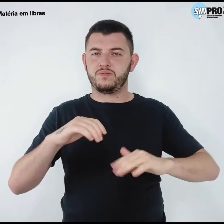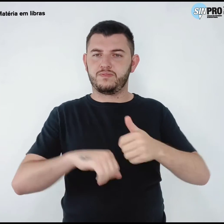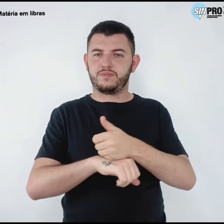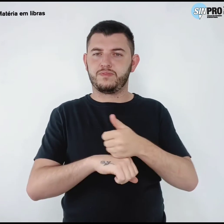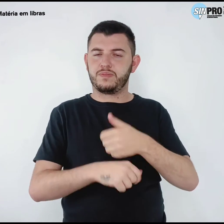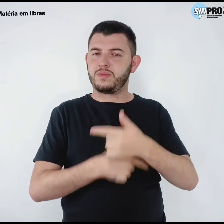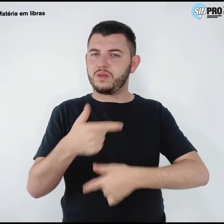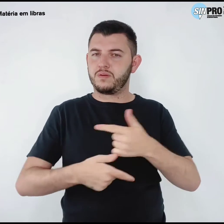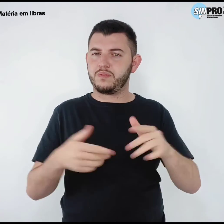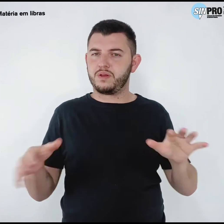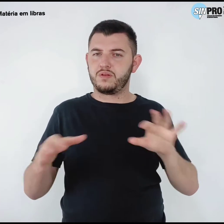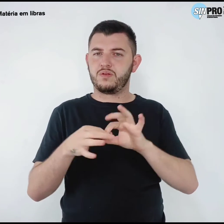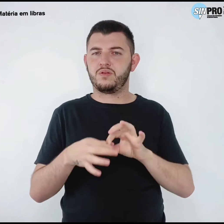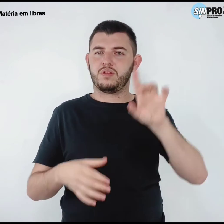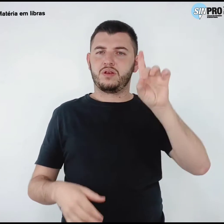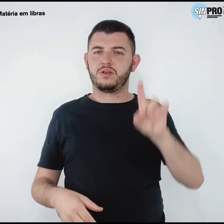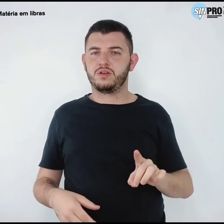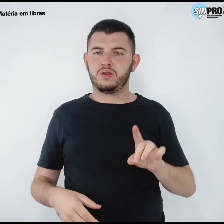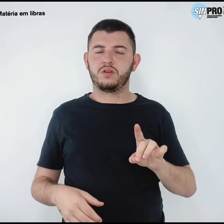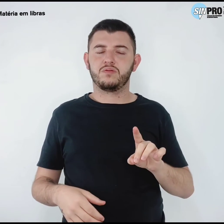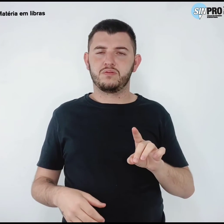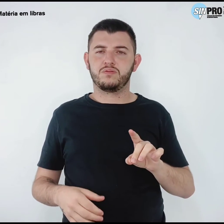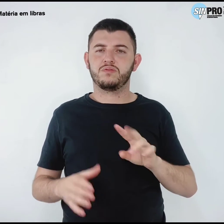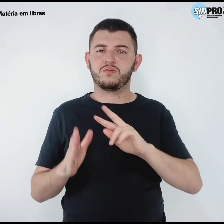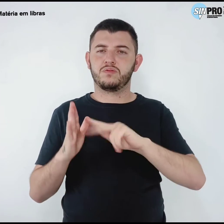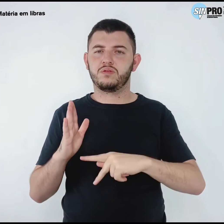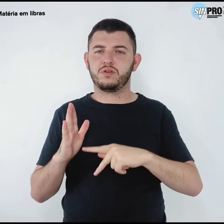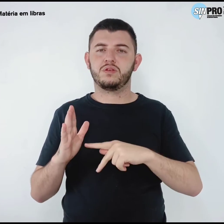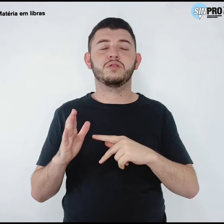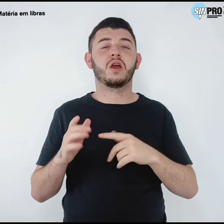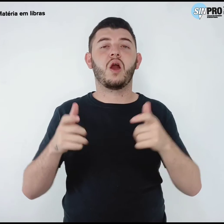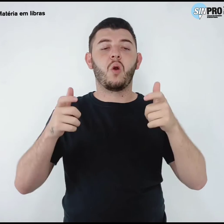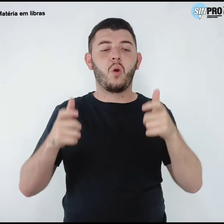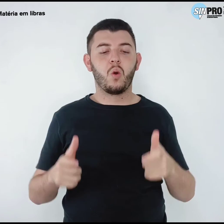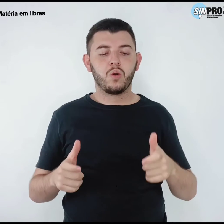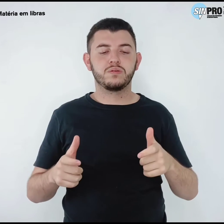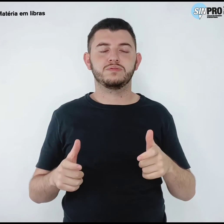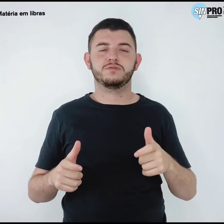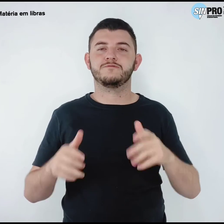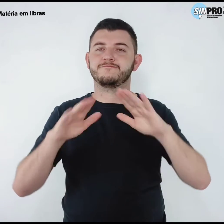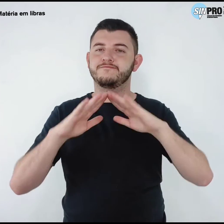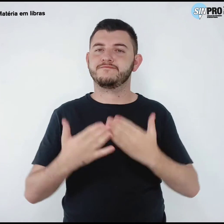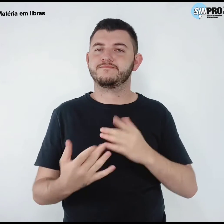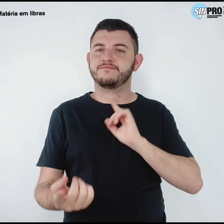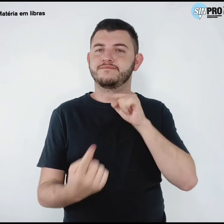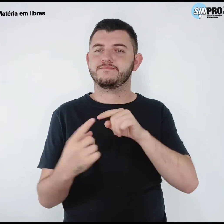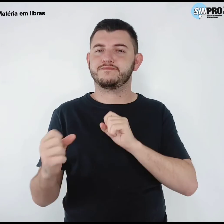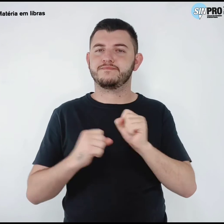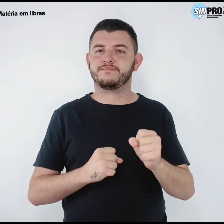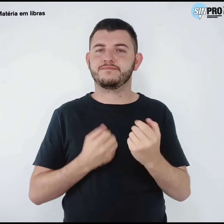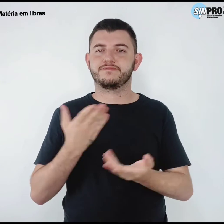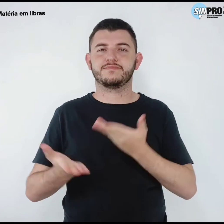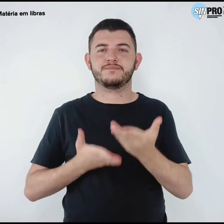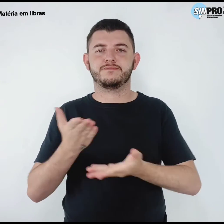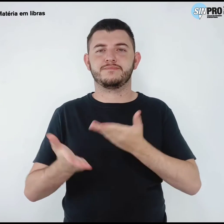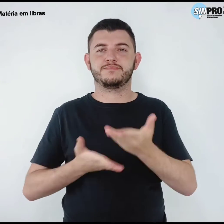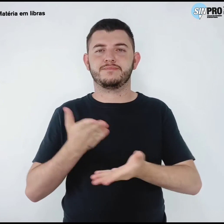ao representante da diretoria do sindicato na sua escola para o atendimento